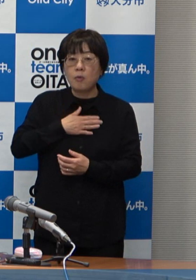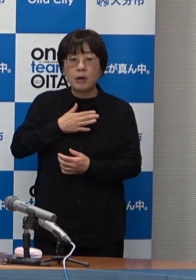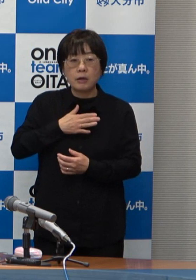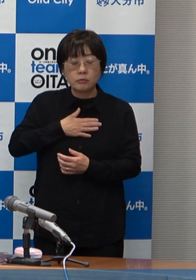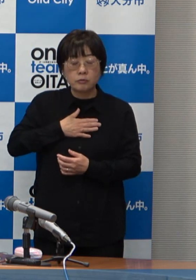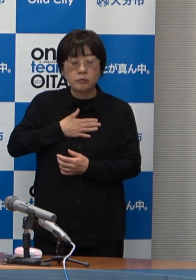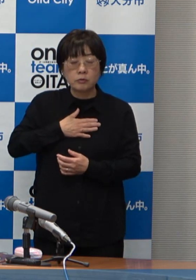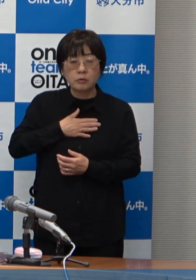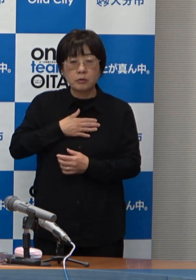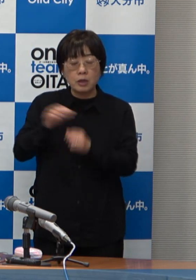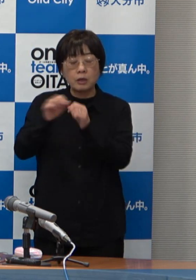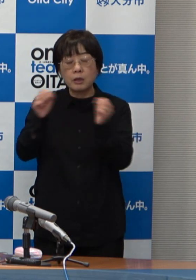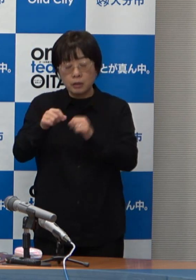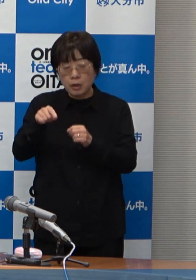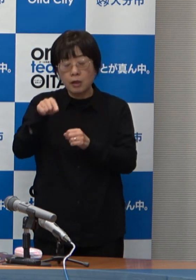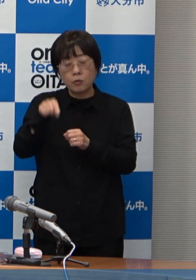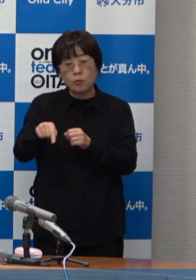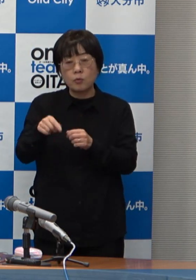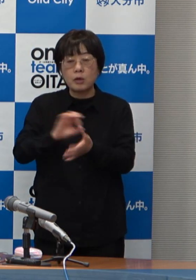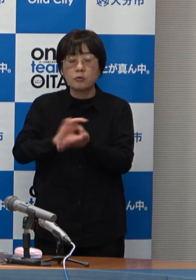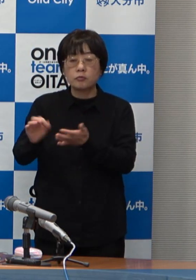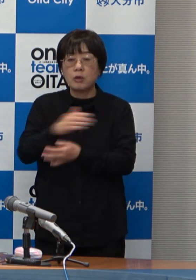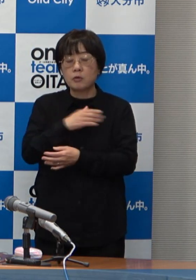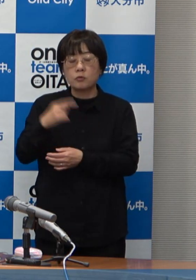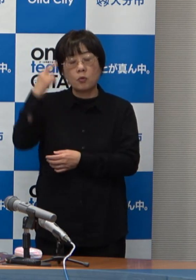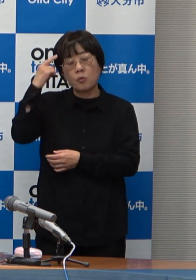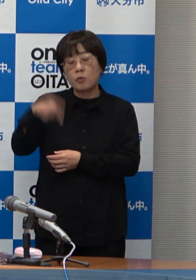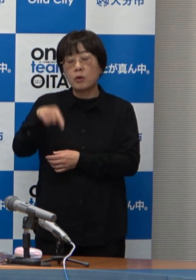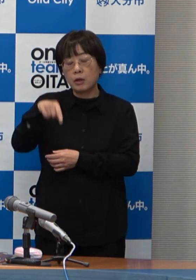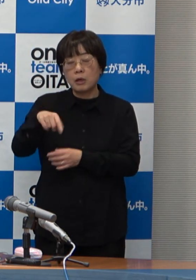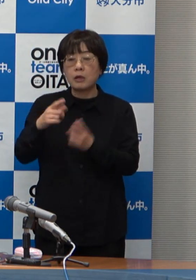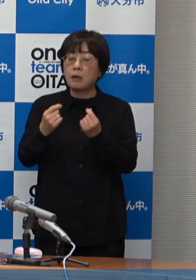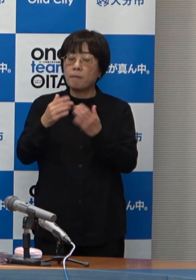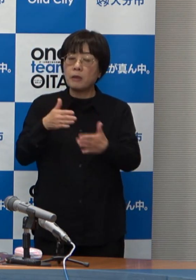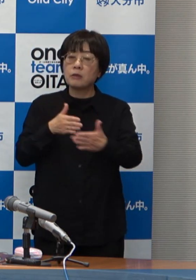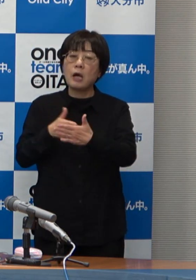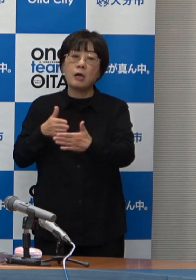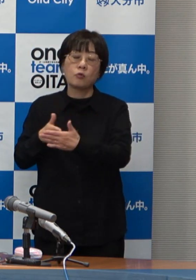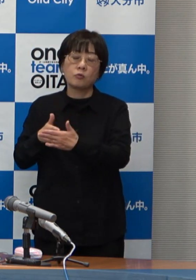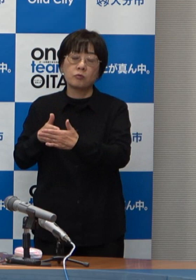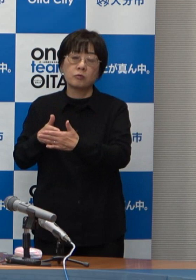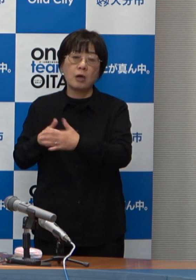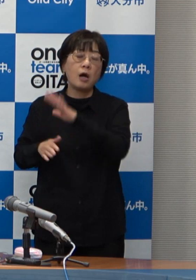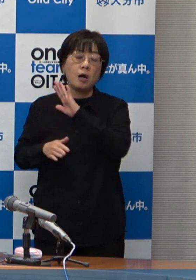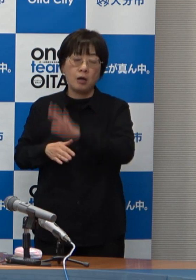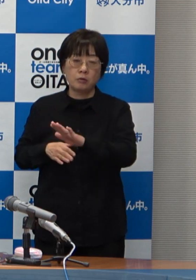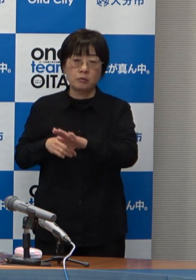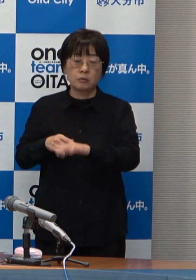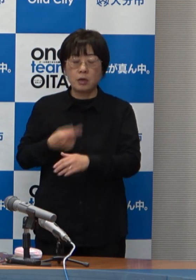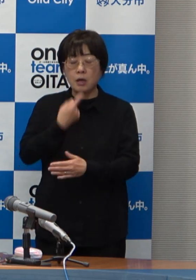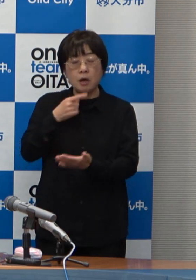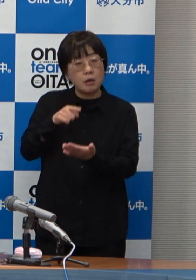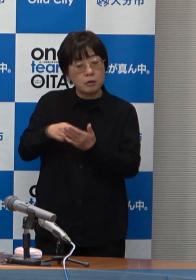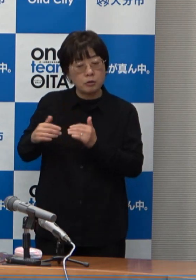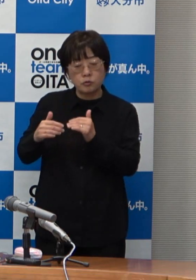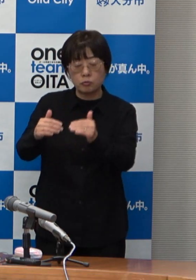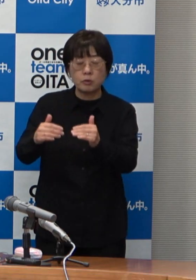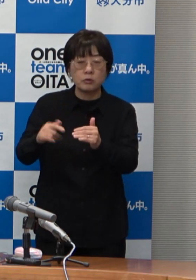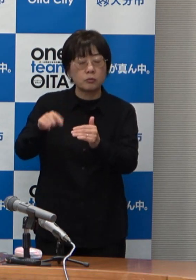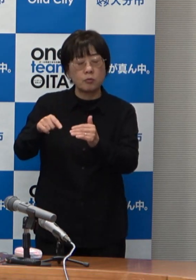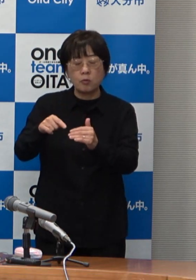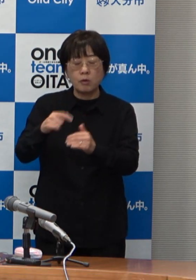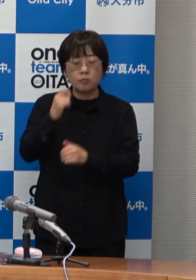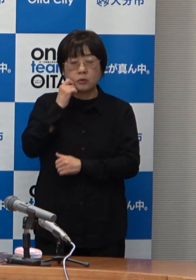よそういったことが大きな私はハードルだろうと思ってますそう簡単にいかないんだろうというのが